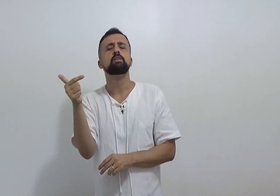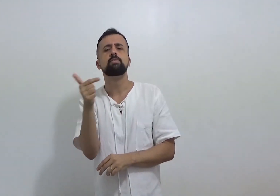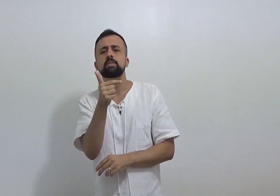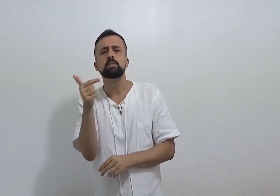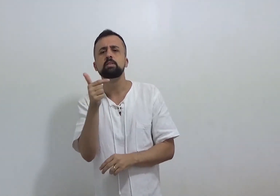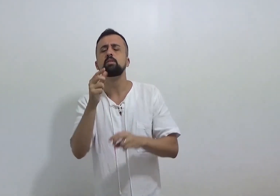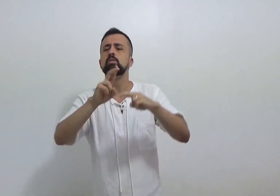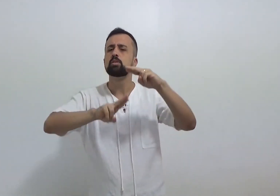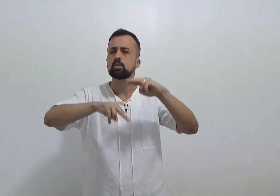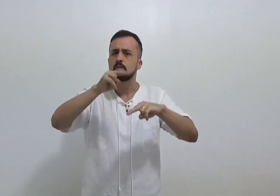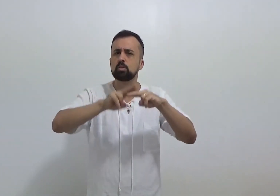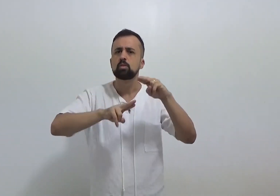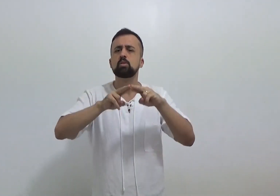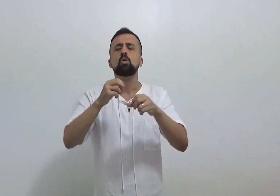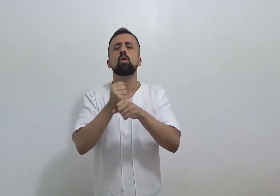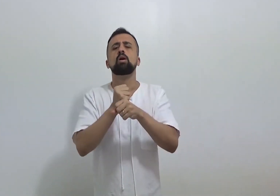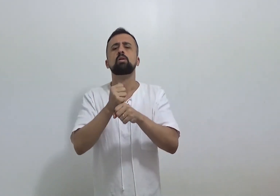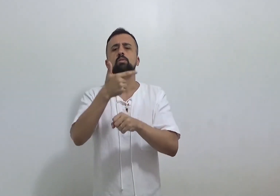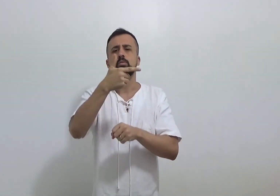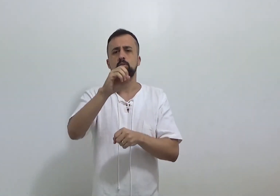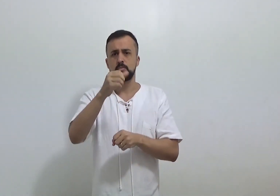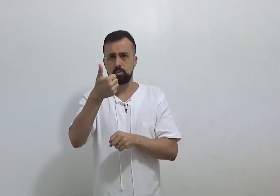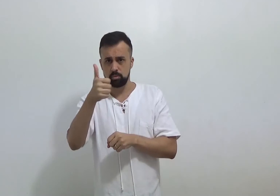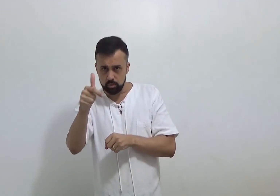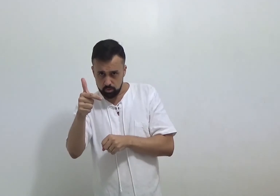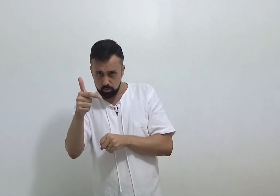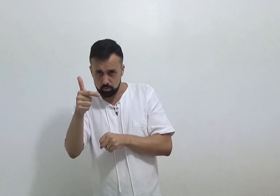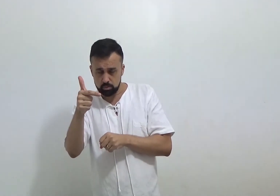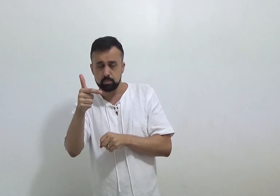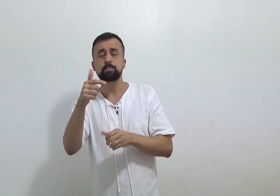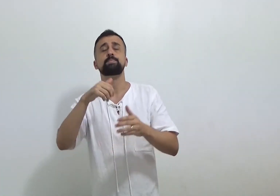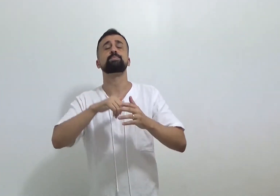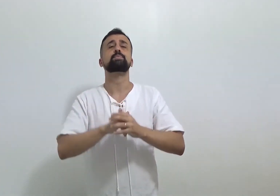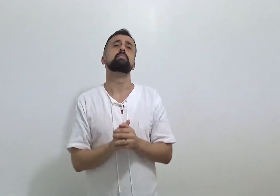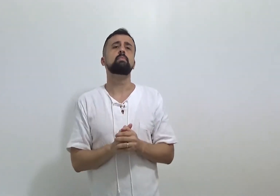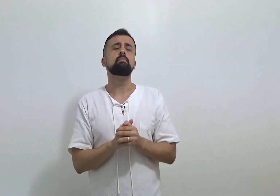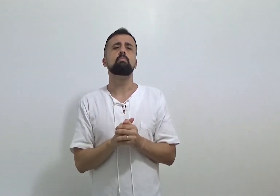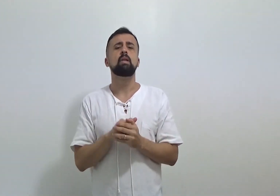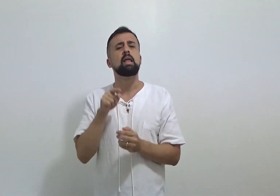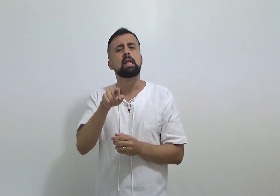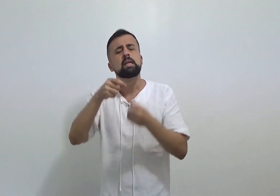número 5, de 22 de junho de 2012,